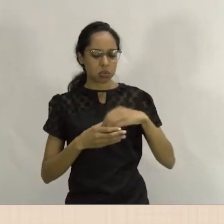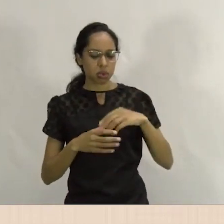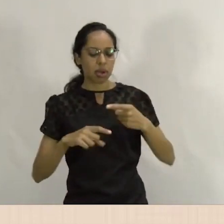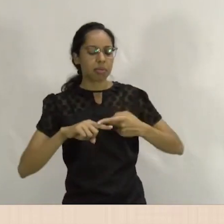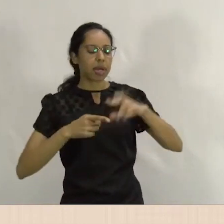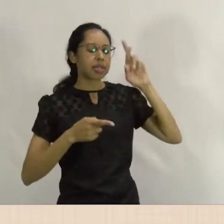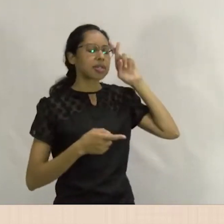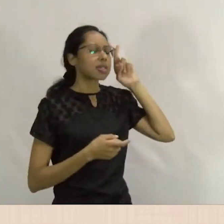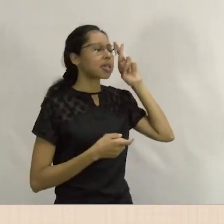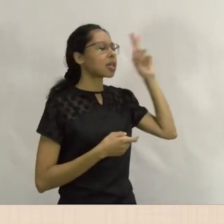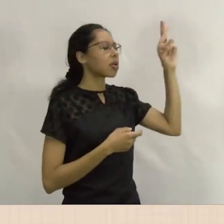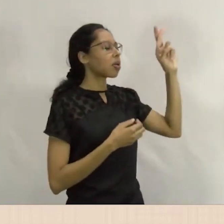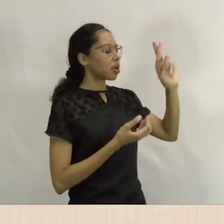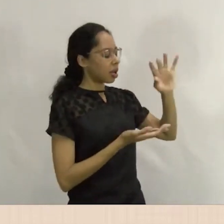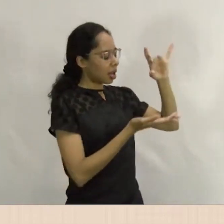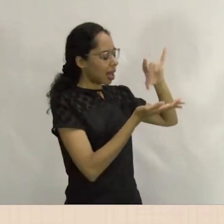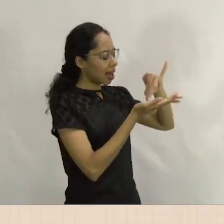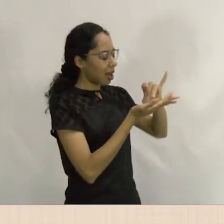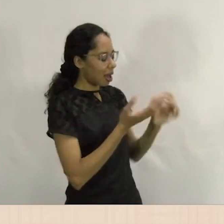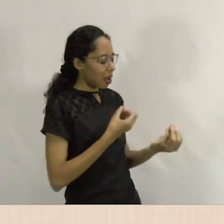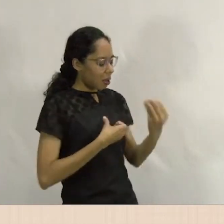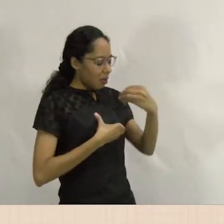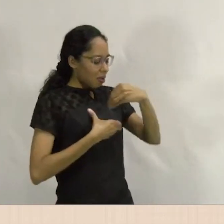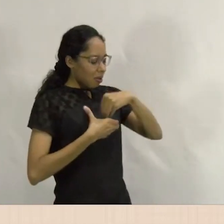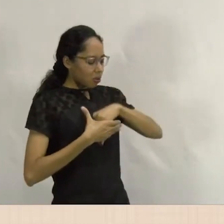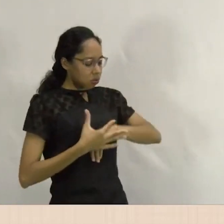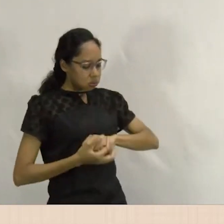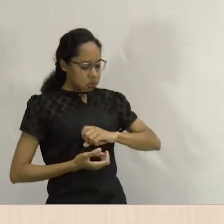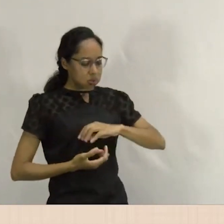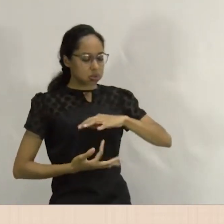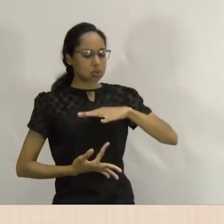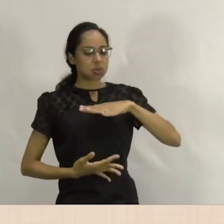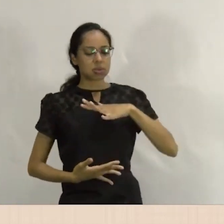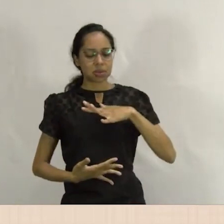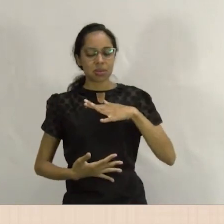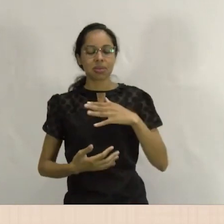realidade. Enche a minha mente, Senhor,